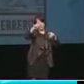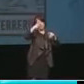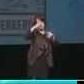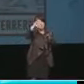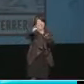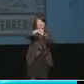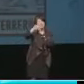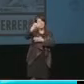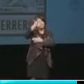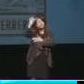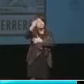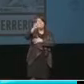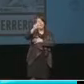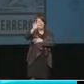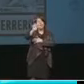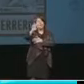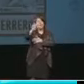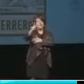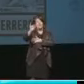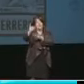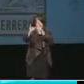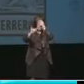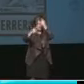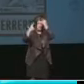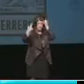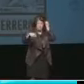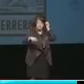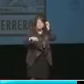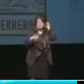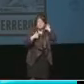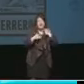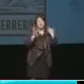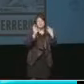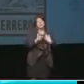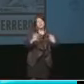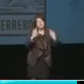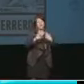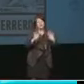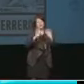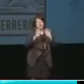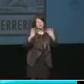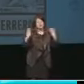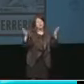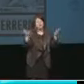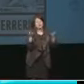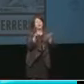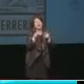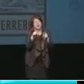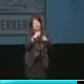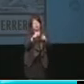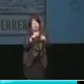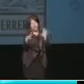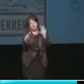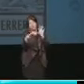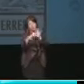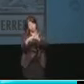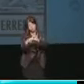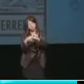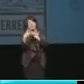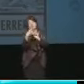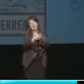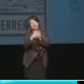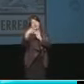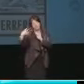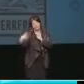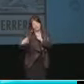e poi su Primo Levi una tavola rotonda qui prendono parte Elena Janicek Vlodek Goldkorn Marco Malvaldi Telmo Pievani